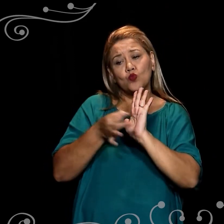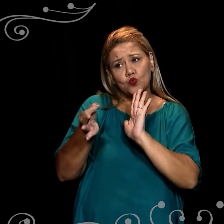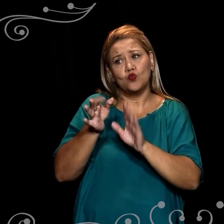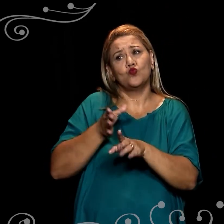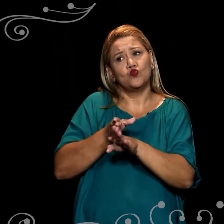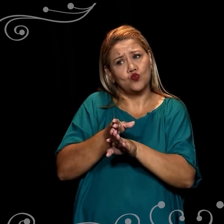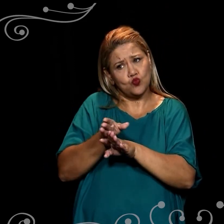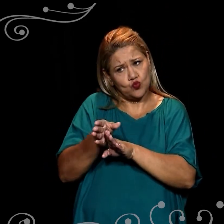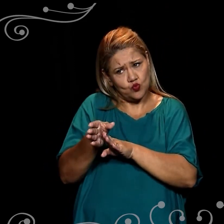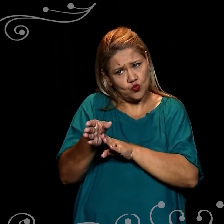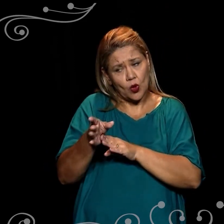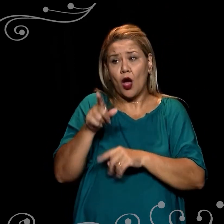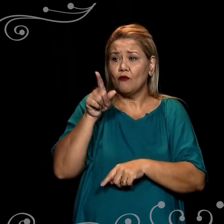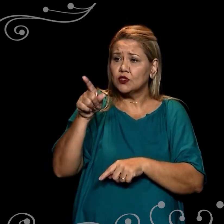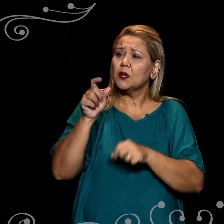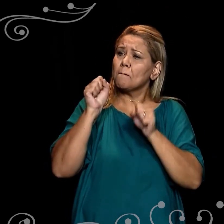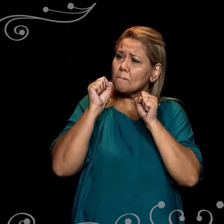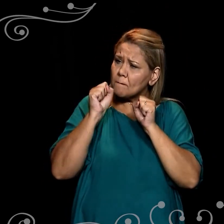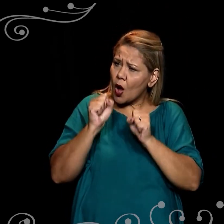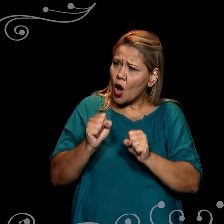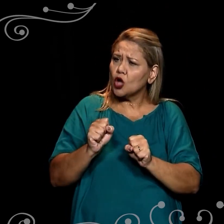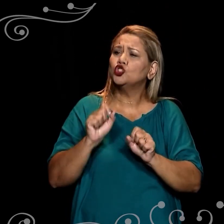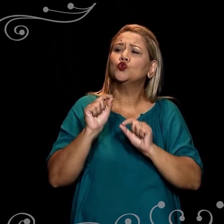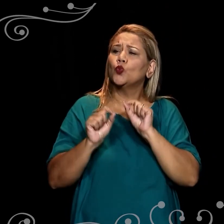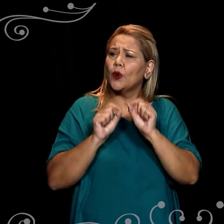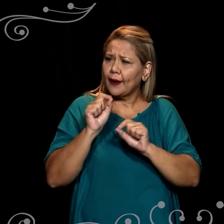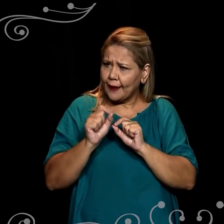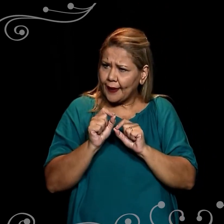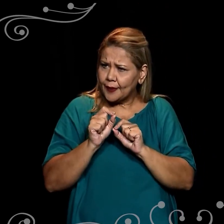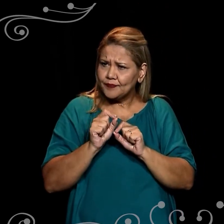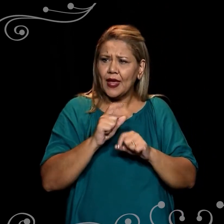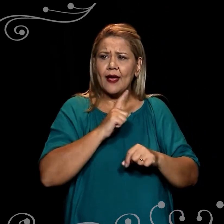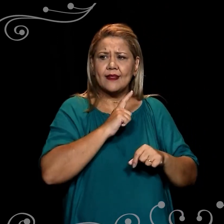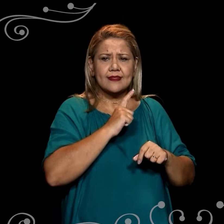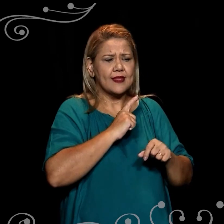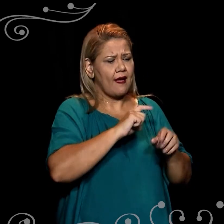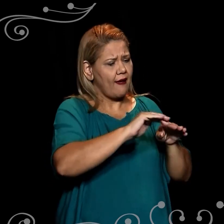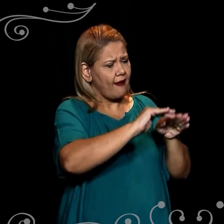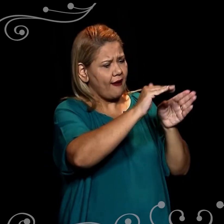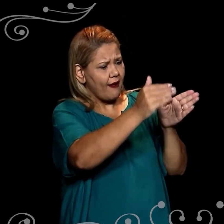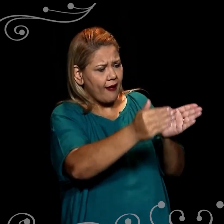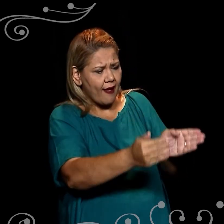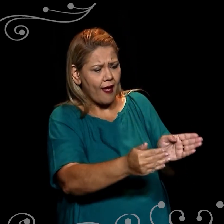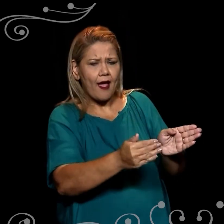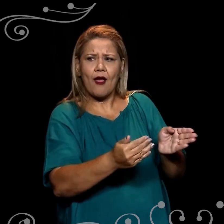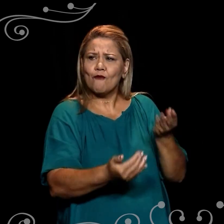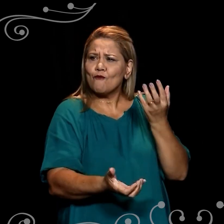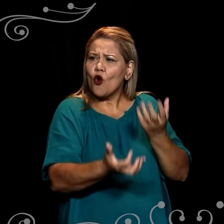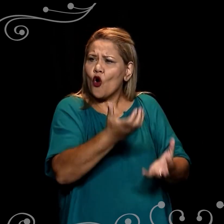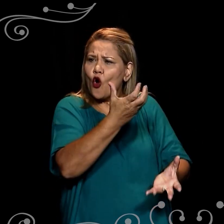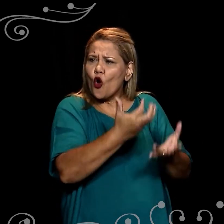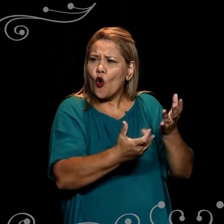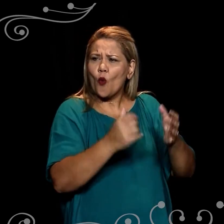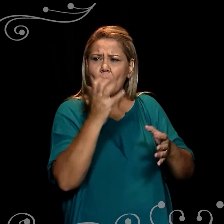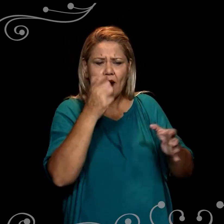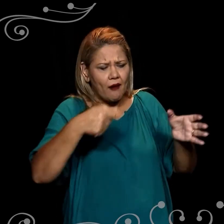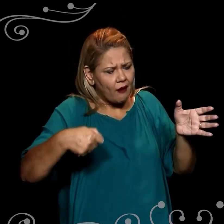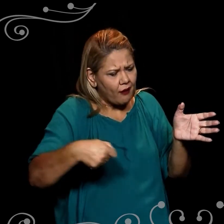que poderia contar os seus segredos ao forno de lenha na cozinha. Dessa forma,